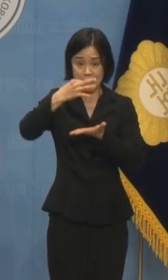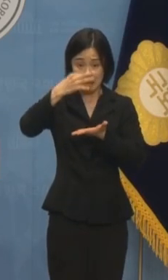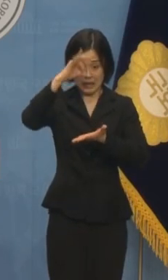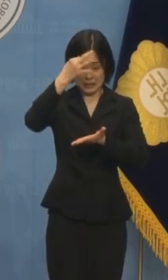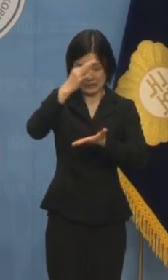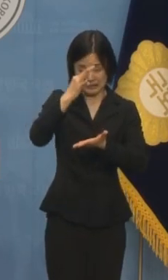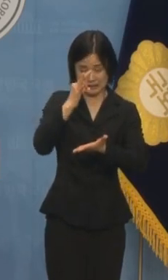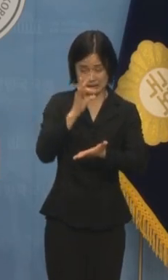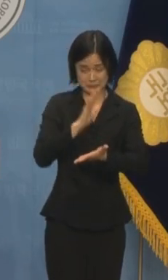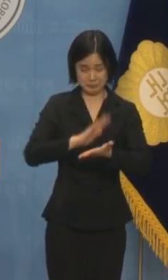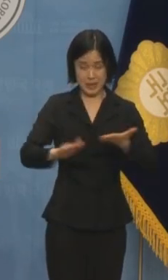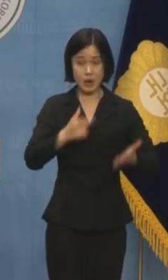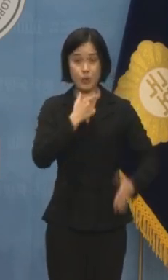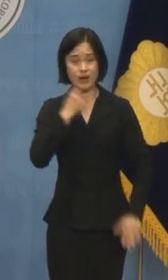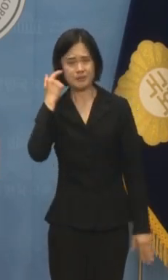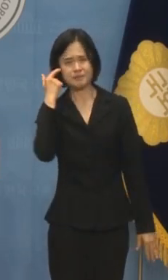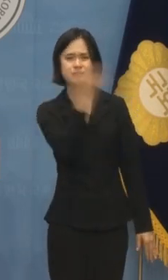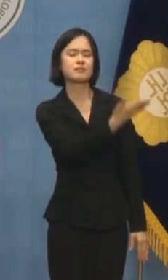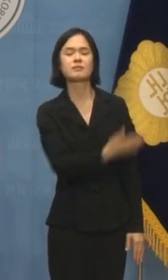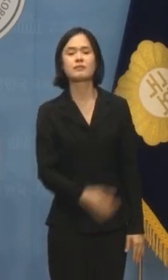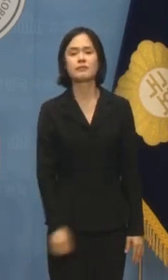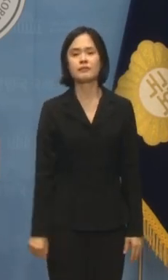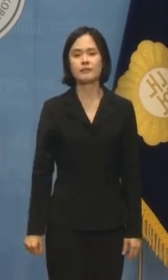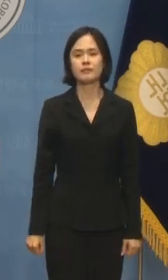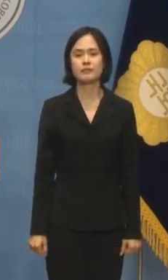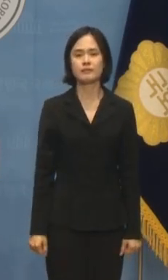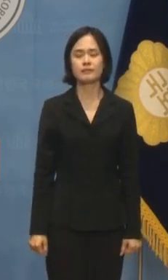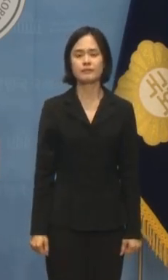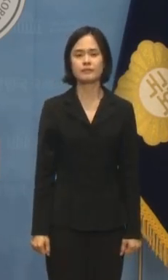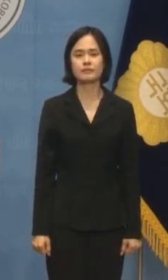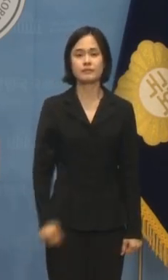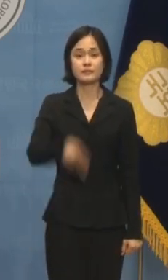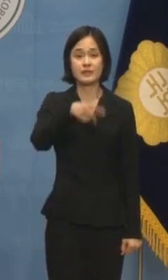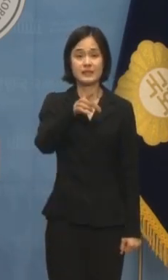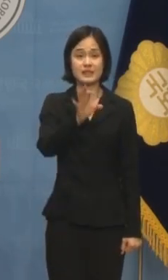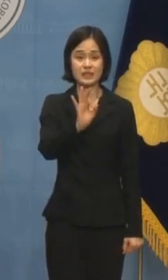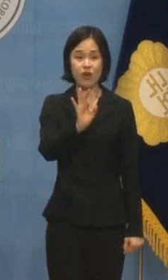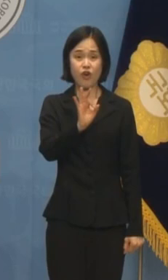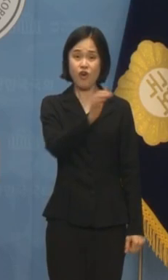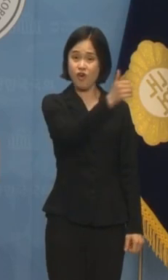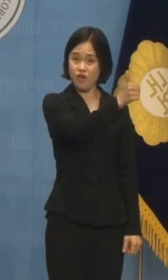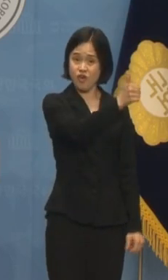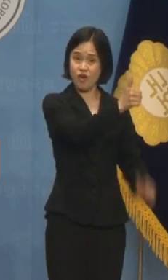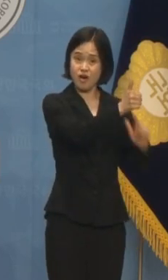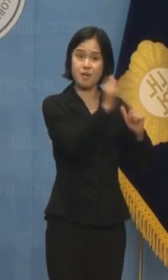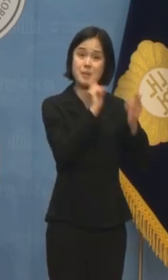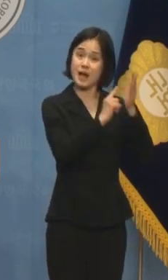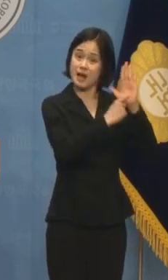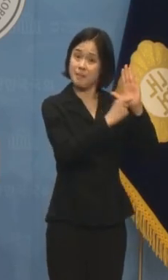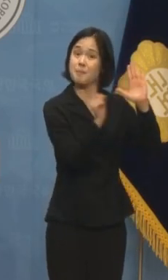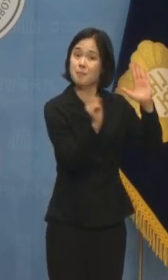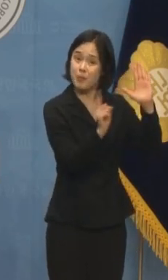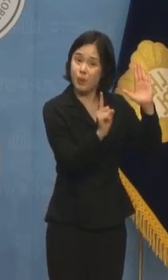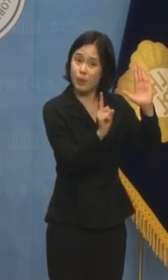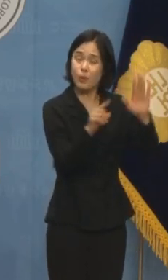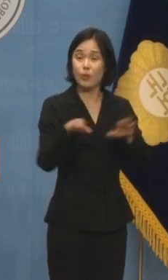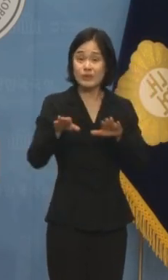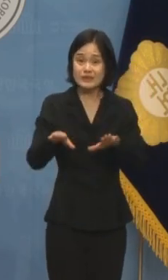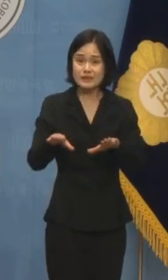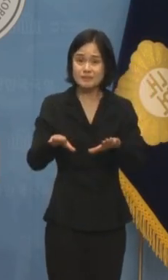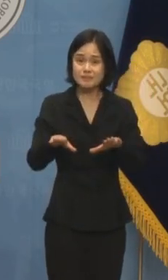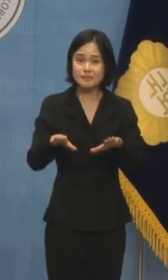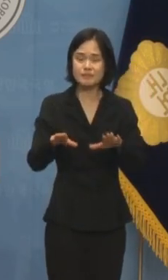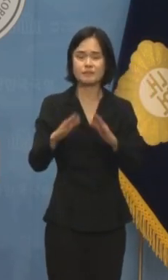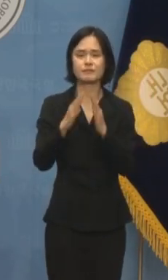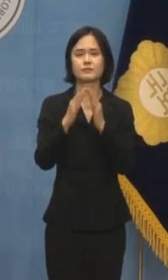목적이라도 되는 것입니까 성태윤 실장의 주장은 안 그래도 빈사 상태에 빠진